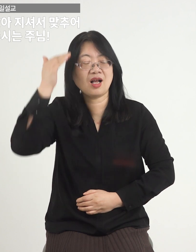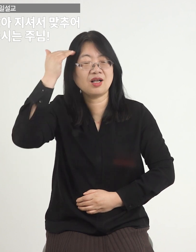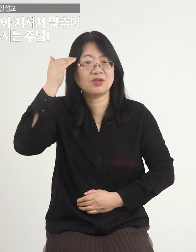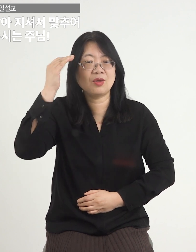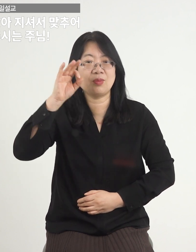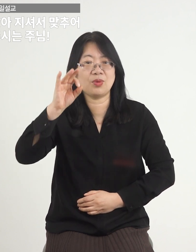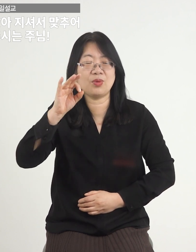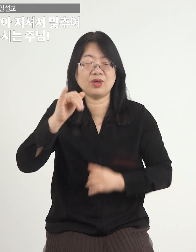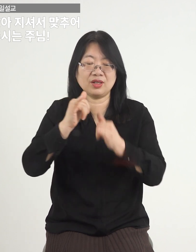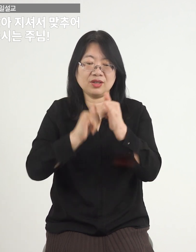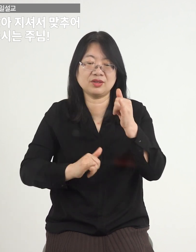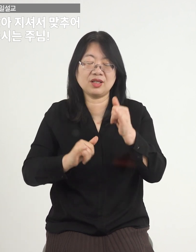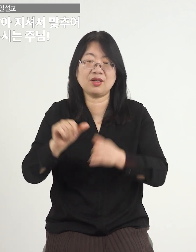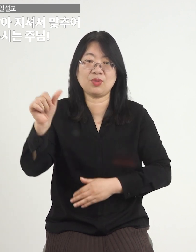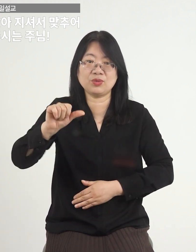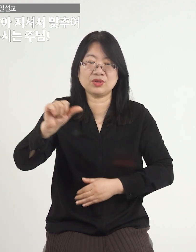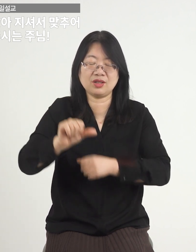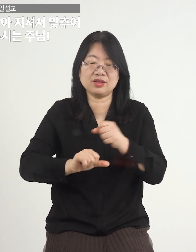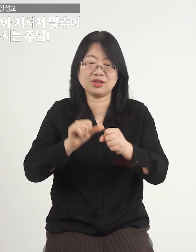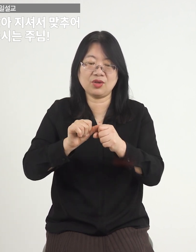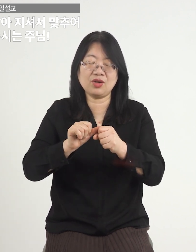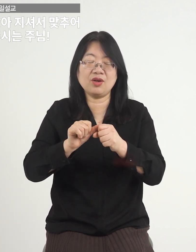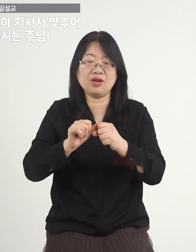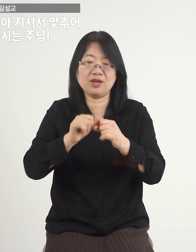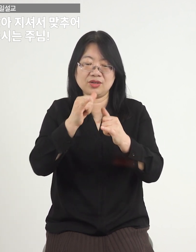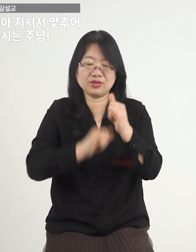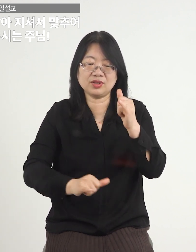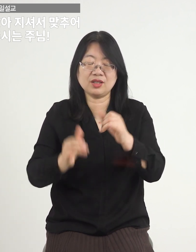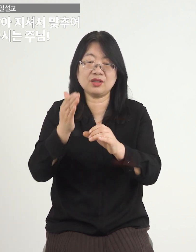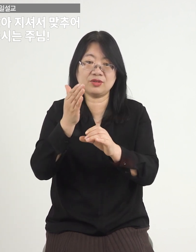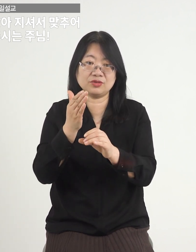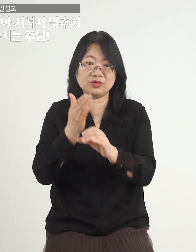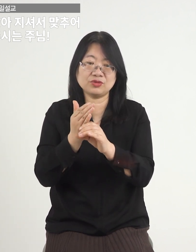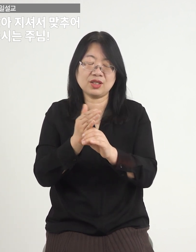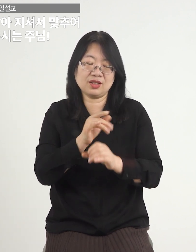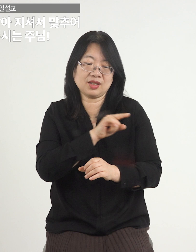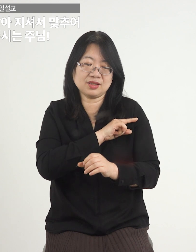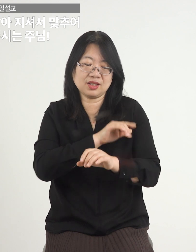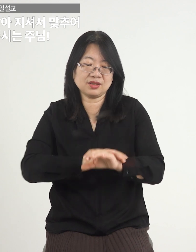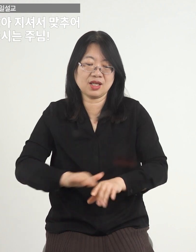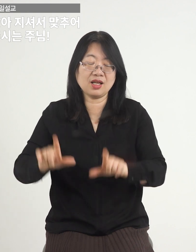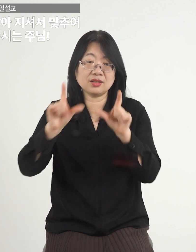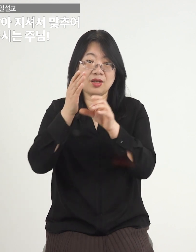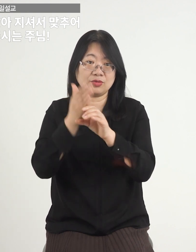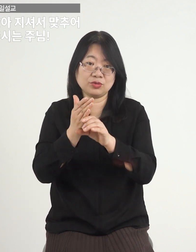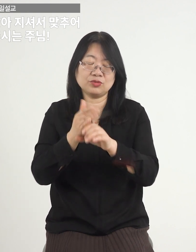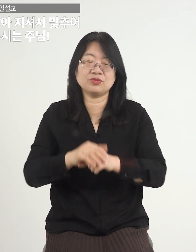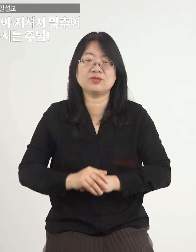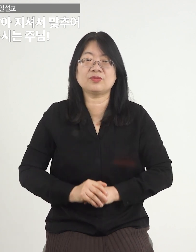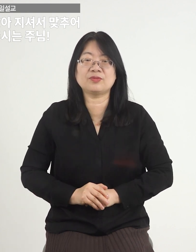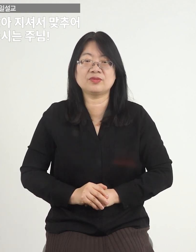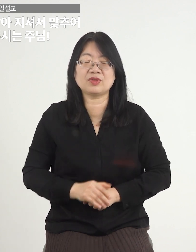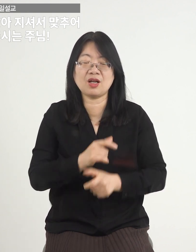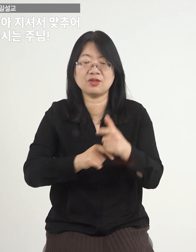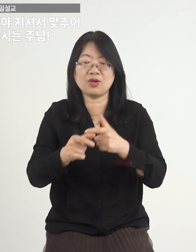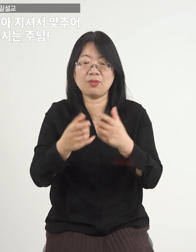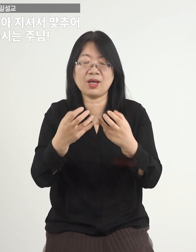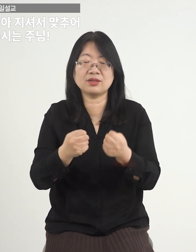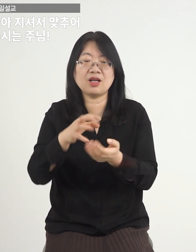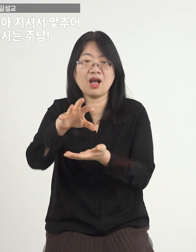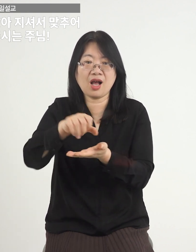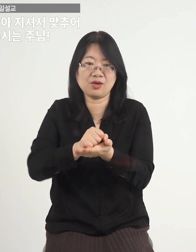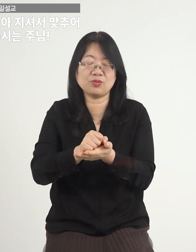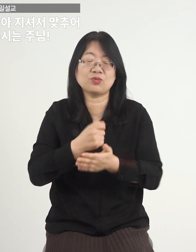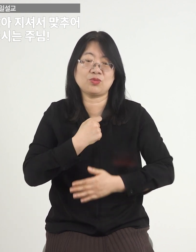우리나라도 역대 5,000년 역사 속에 가장 지금 잘 살고 있는데 더 많은 걸